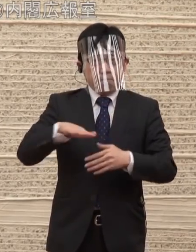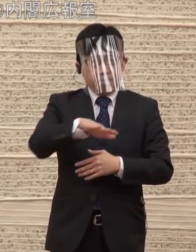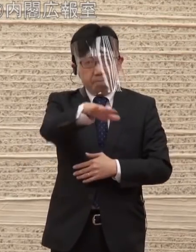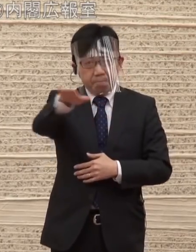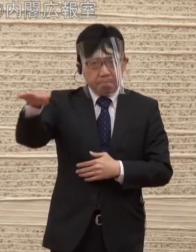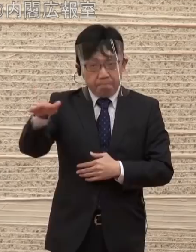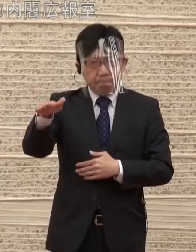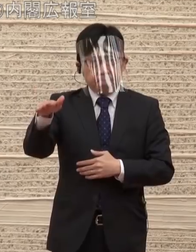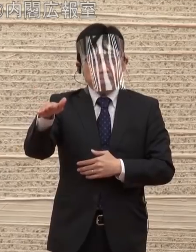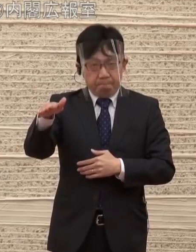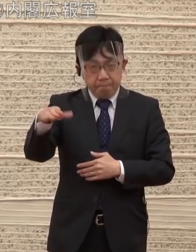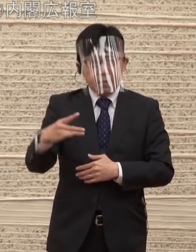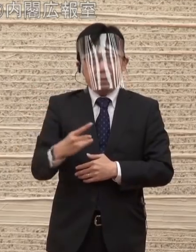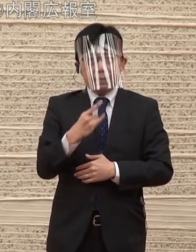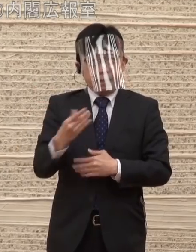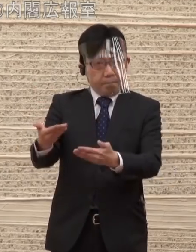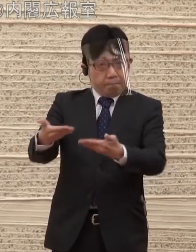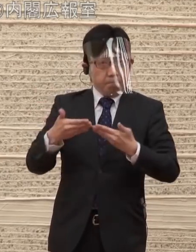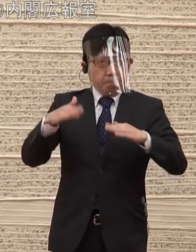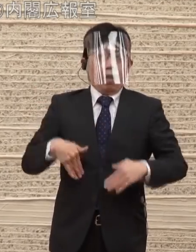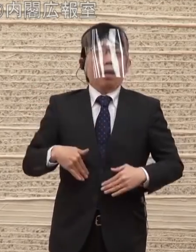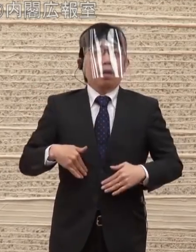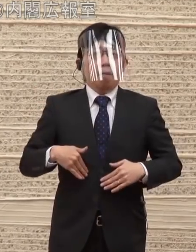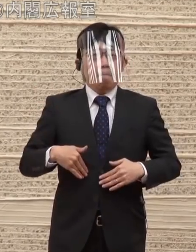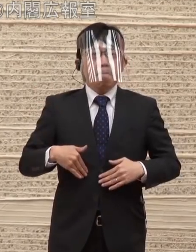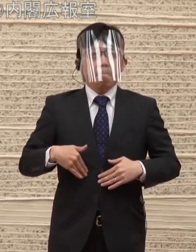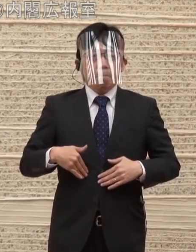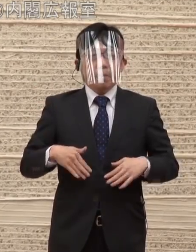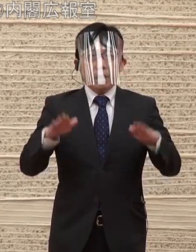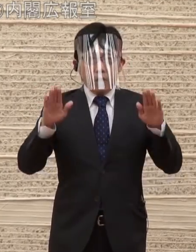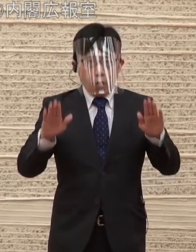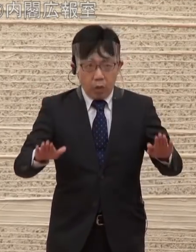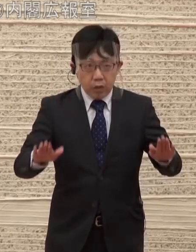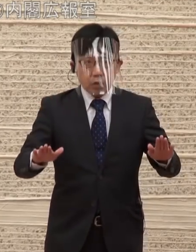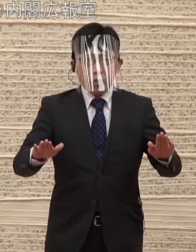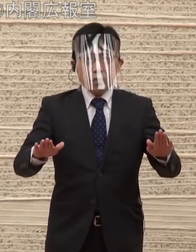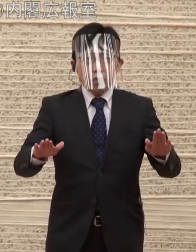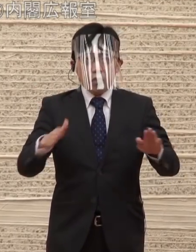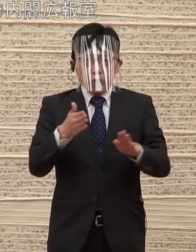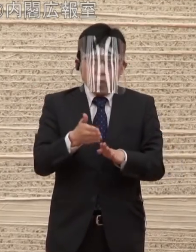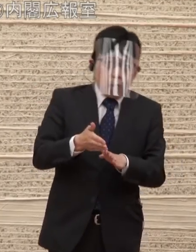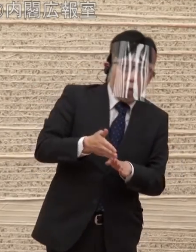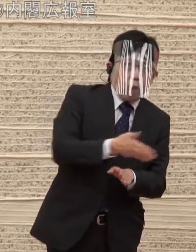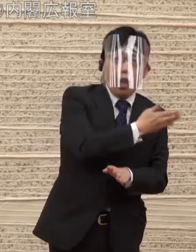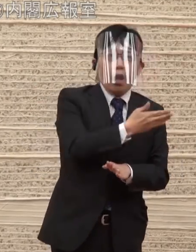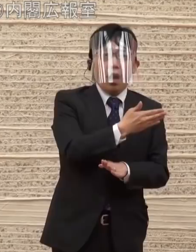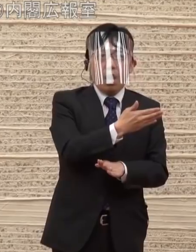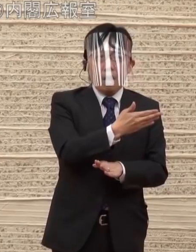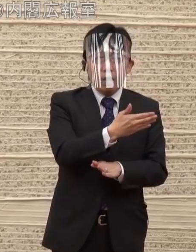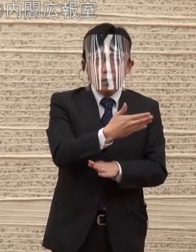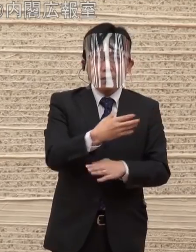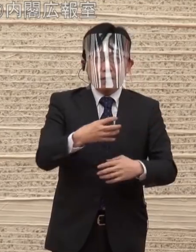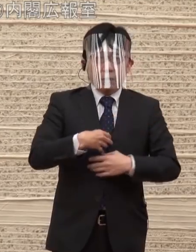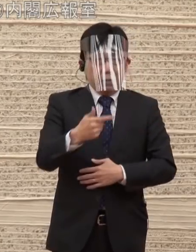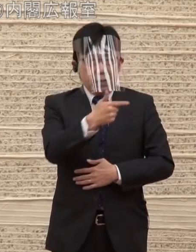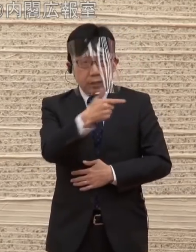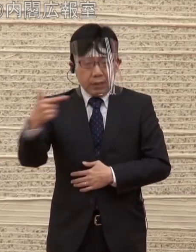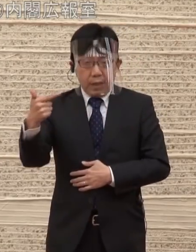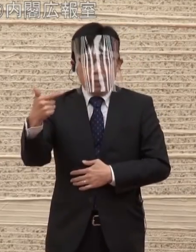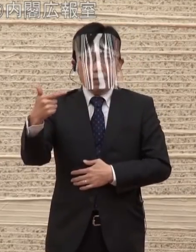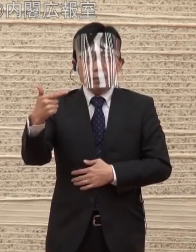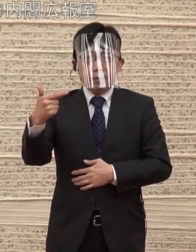集めていますそして本日ここから緊急事態宣言